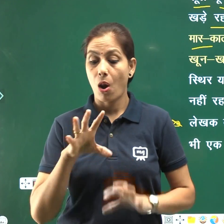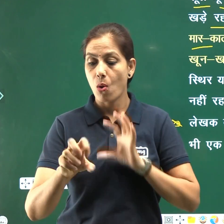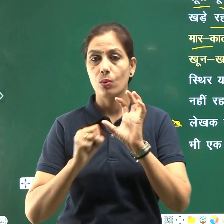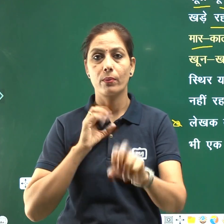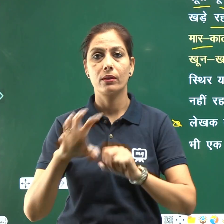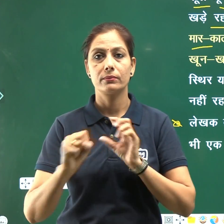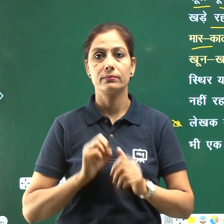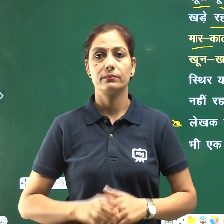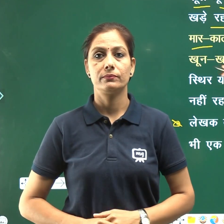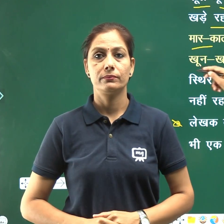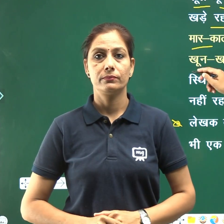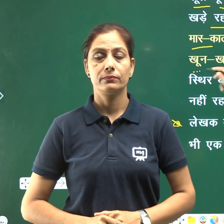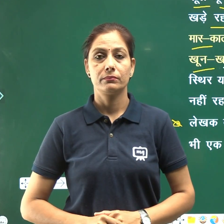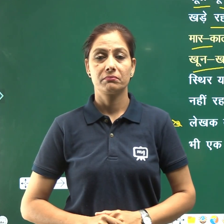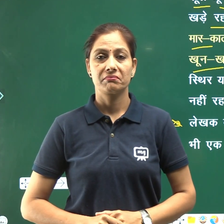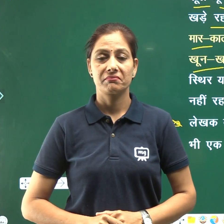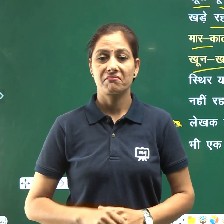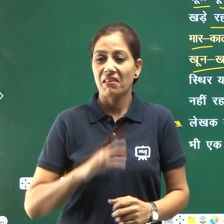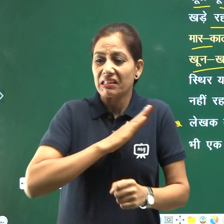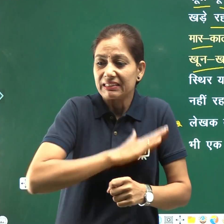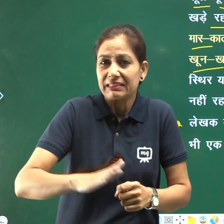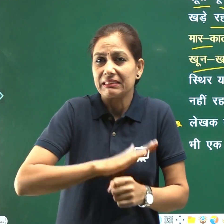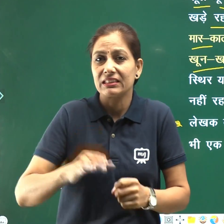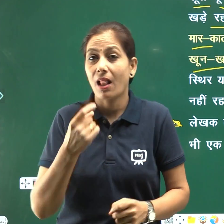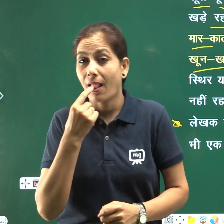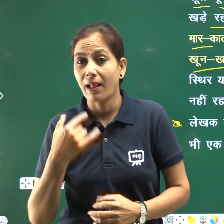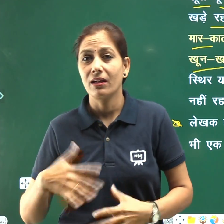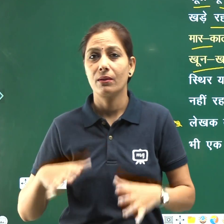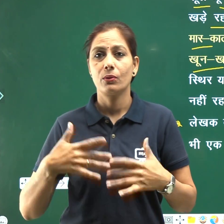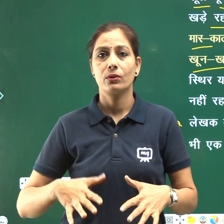लूटपाट, खून खराबा होते हुए भी